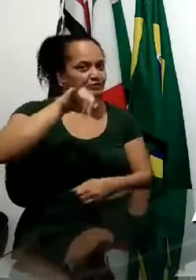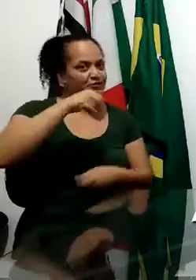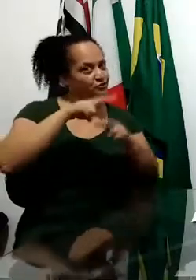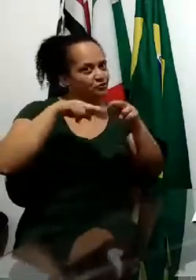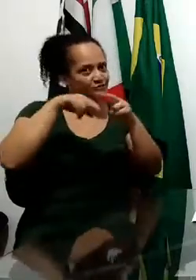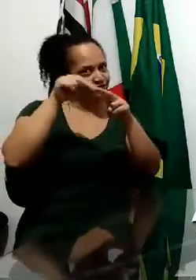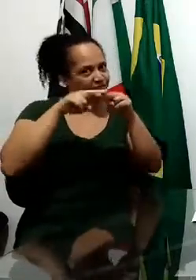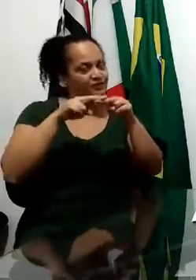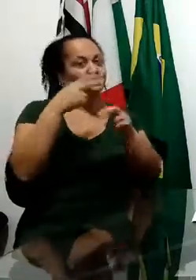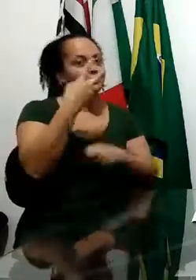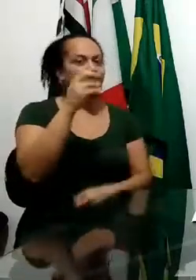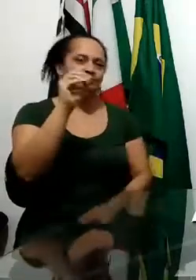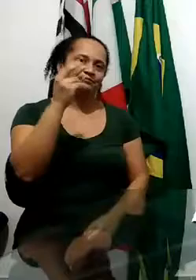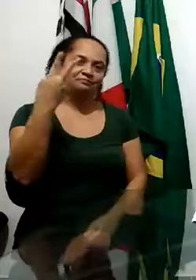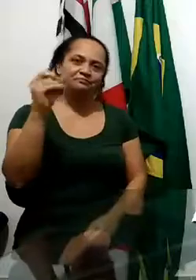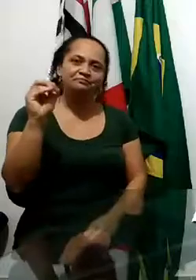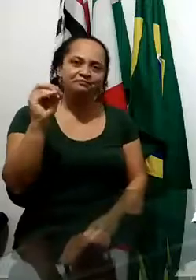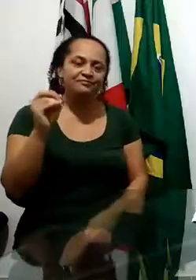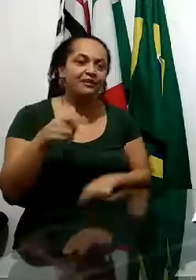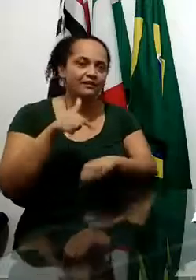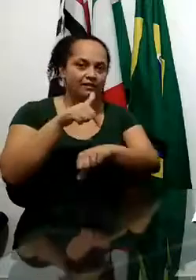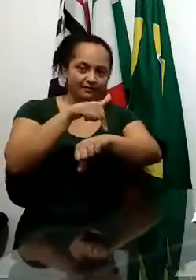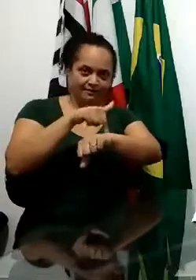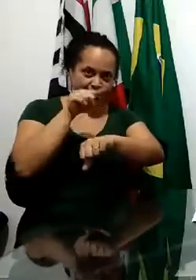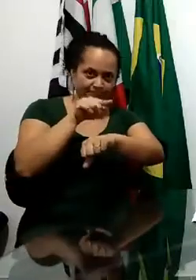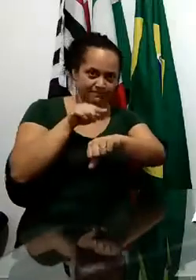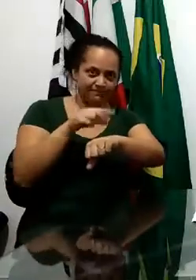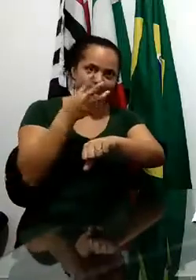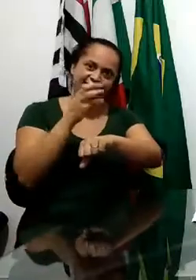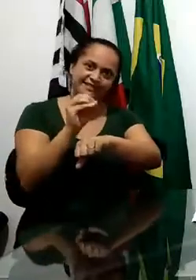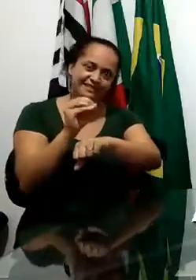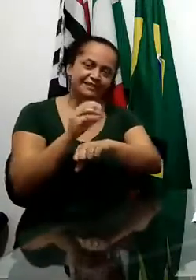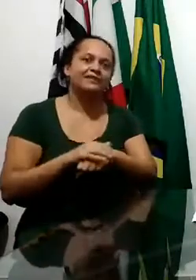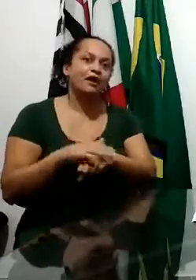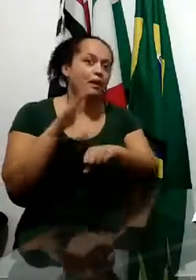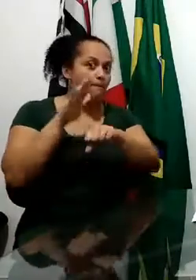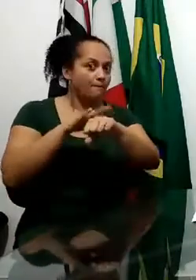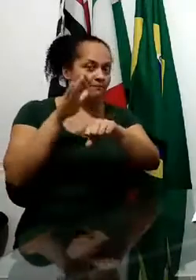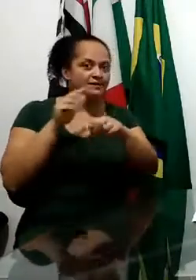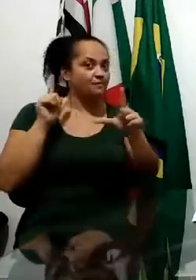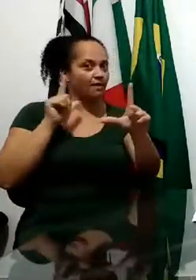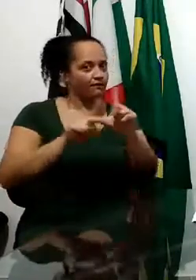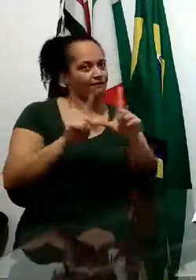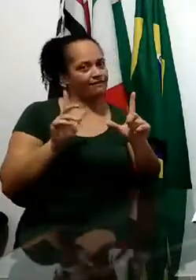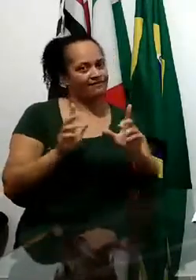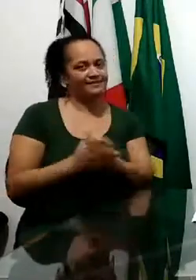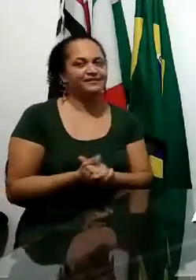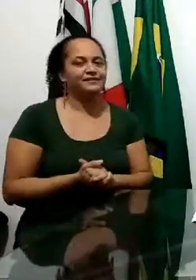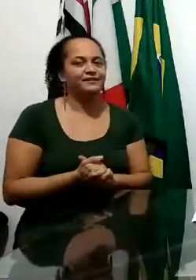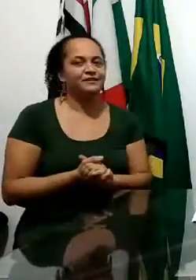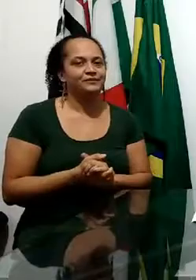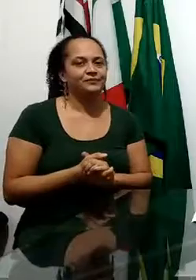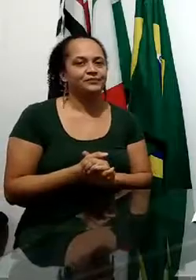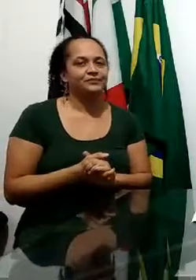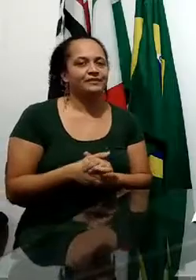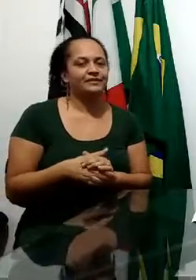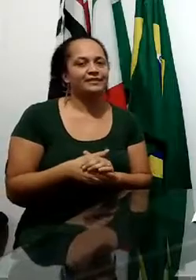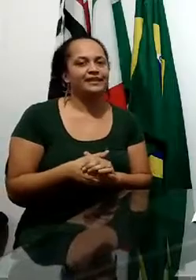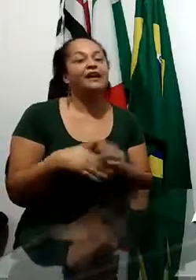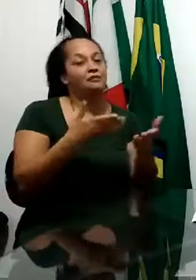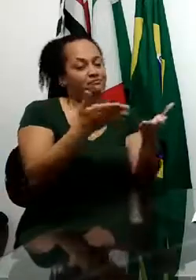de 2020, às 19 horas e 30 minutos, para mais uma live. E eu cumprimento a todos